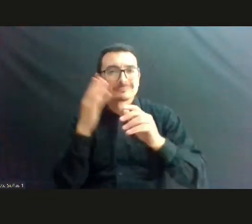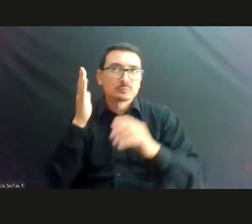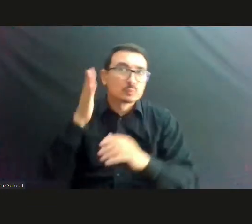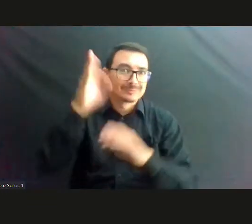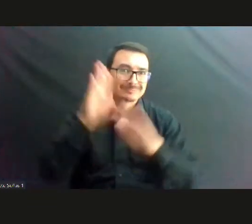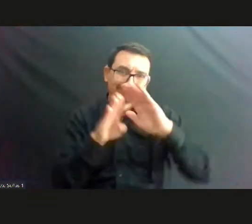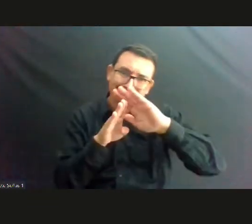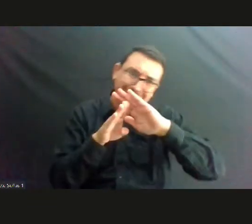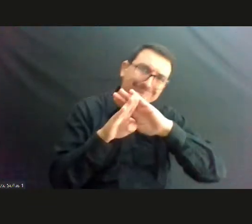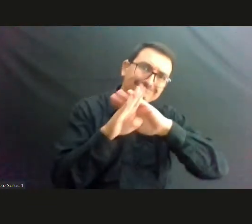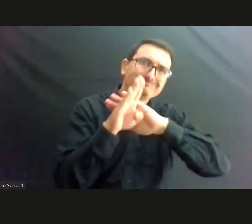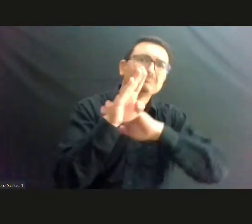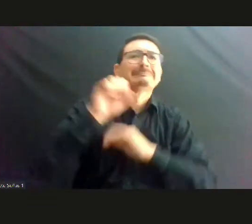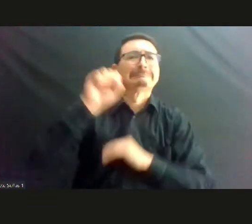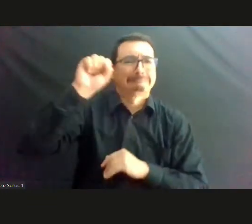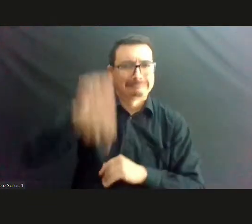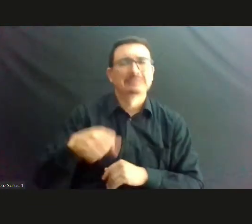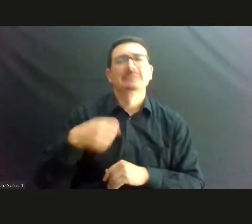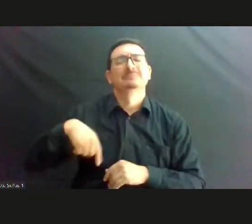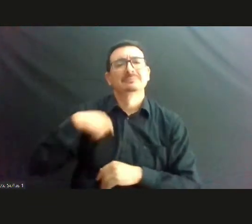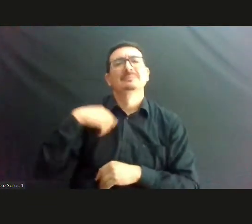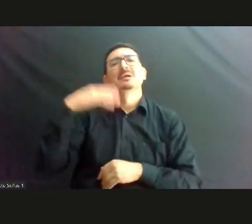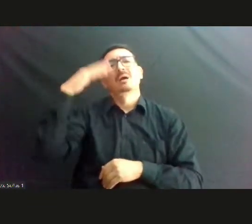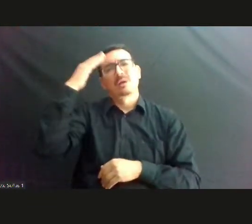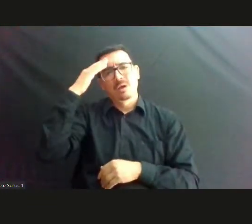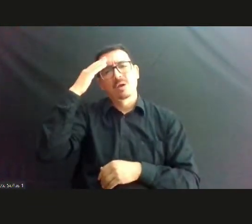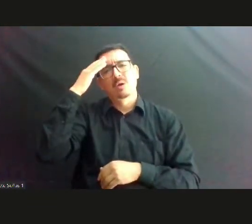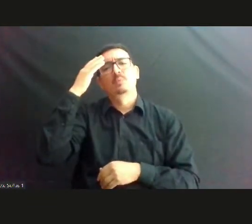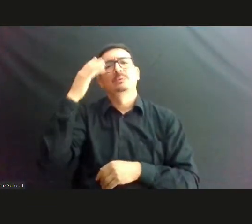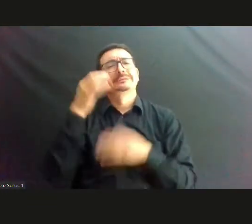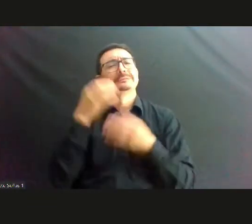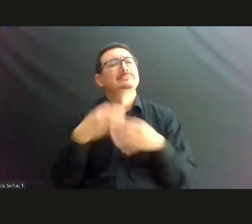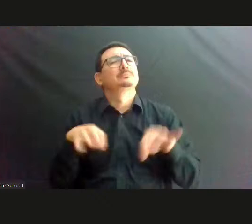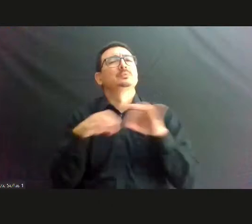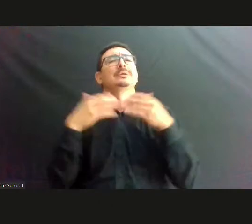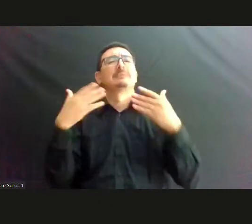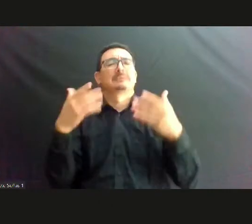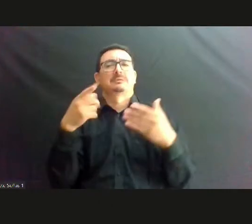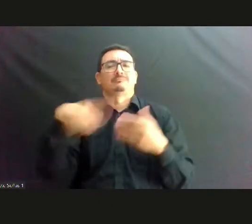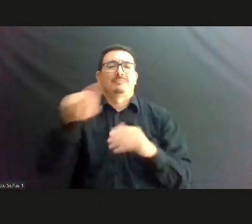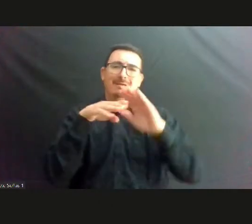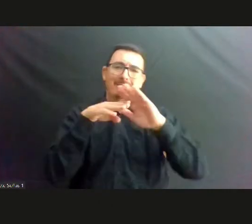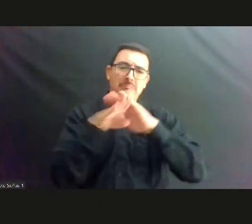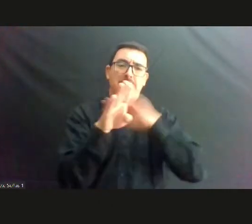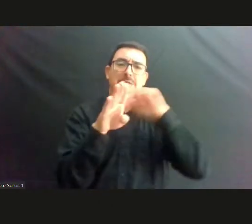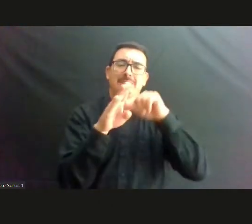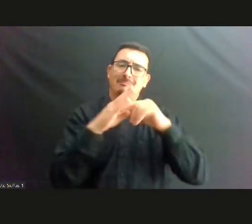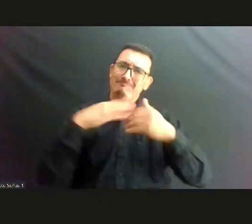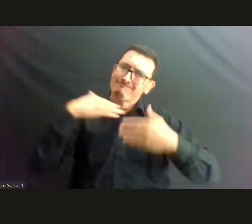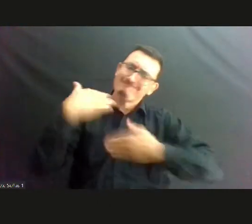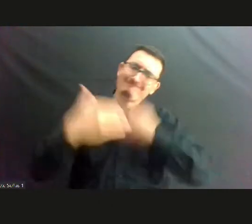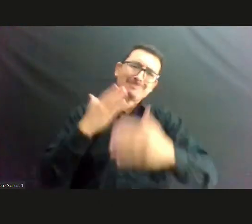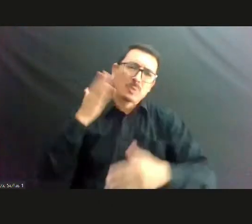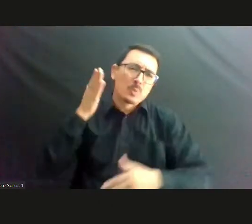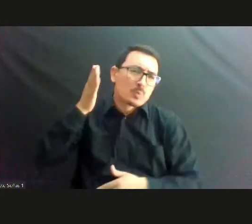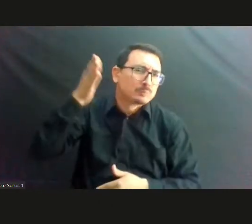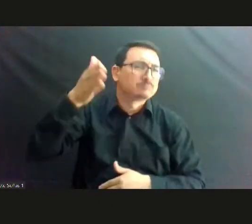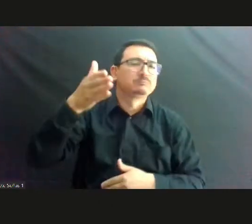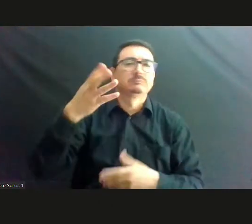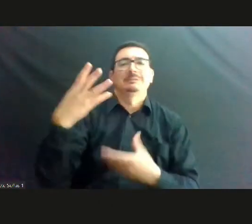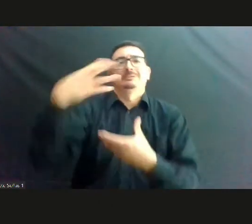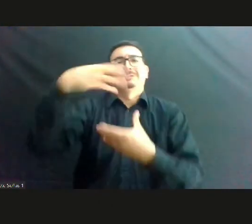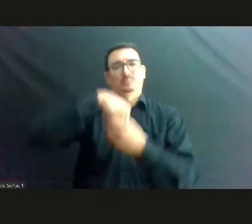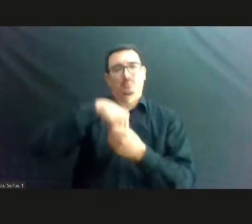ello podemos consolidar una visión de desarrollo sostenible e inclusiva. Muchas